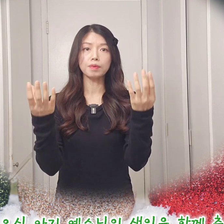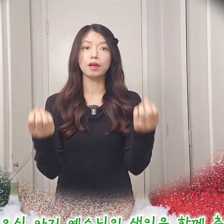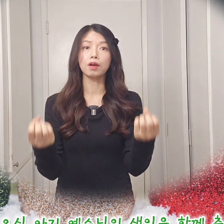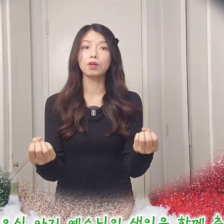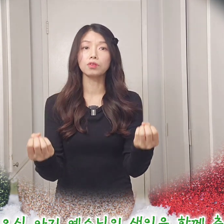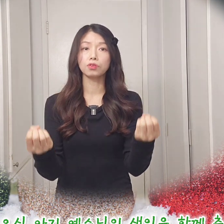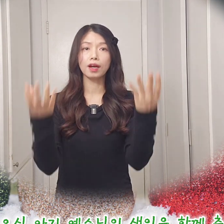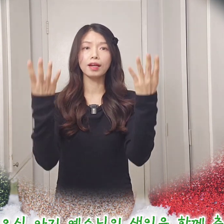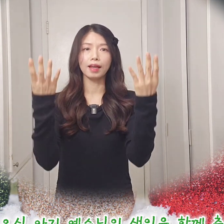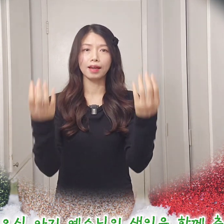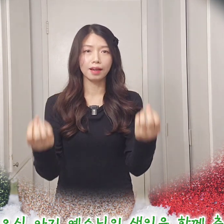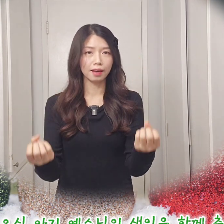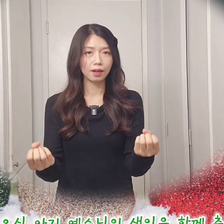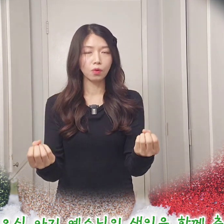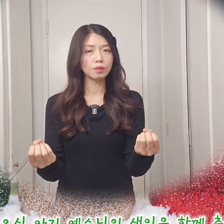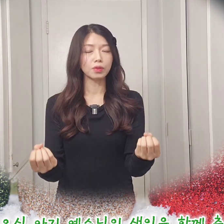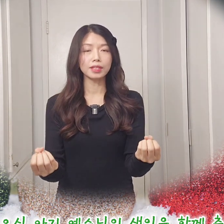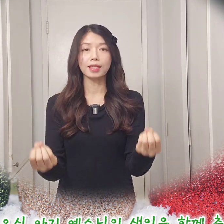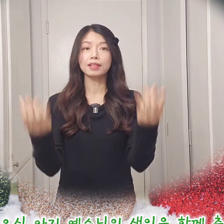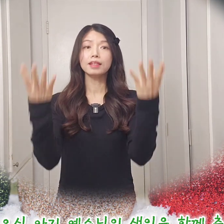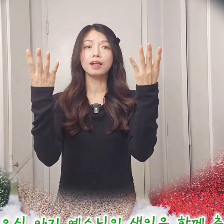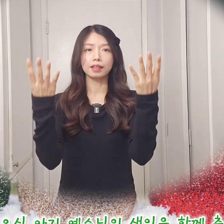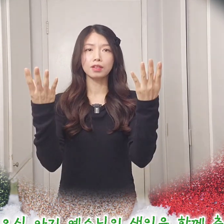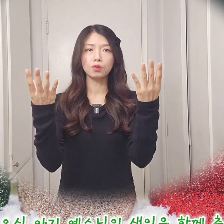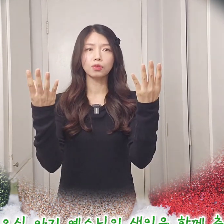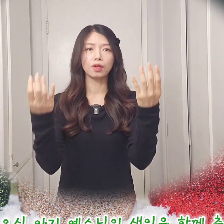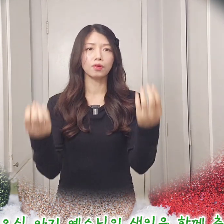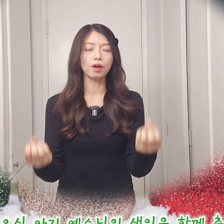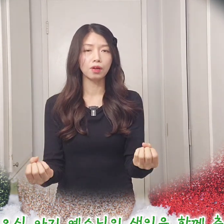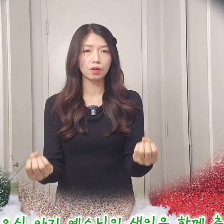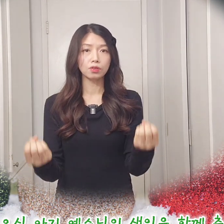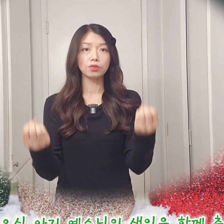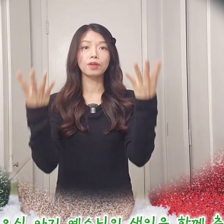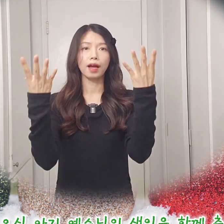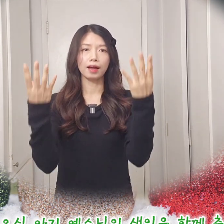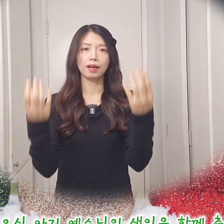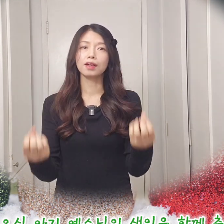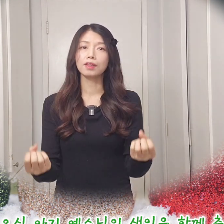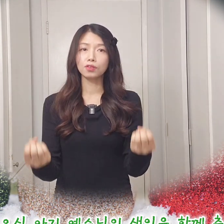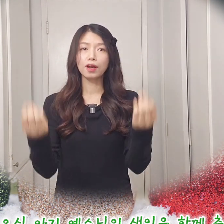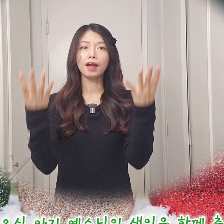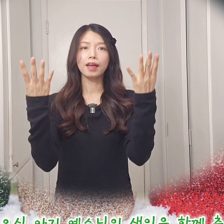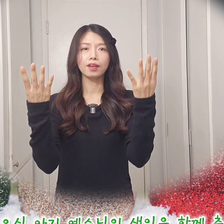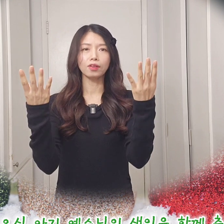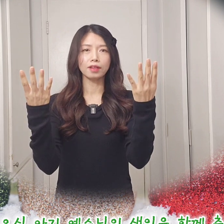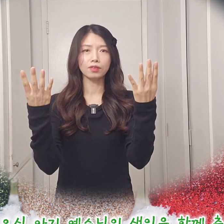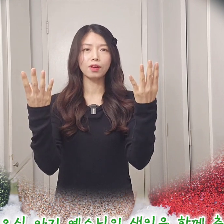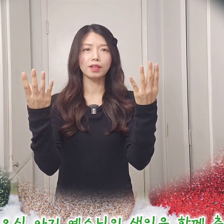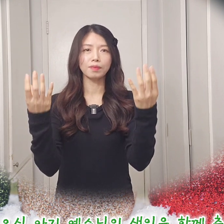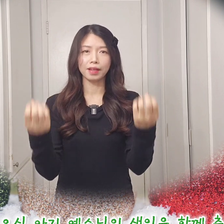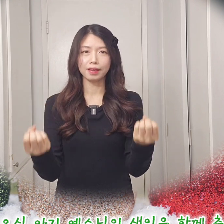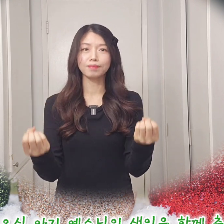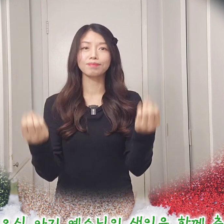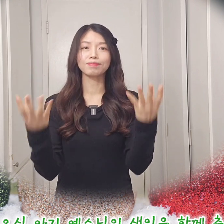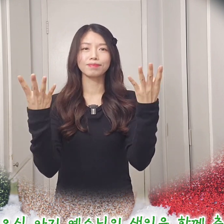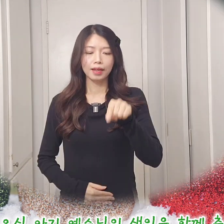돼요. 축하하다. 혹은 뭐 잔치를 나타내는 수어도 되고요. 축하. 축하해 이런 데의 수어가 됩니다.